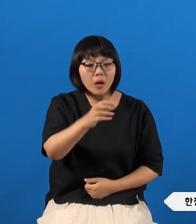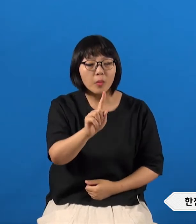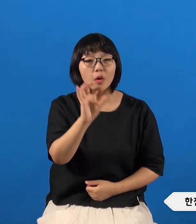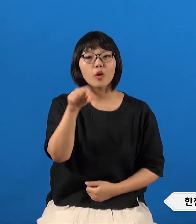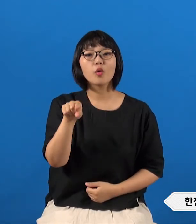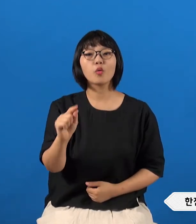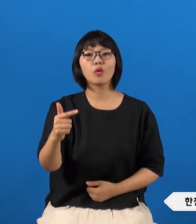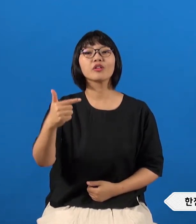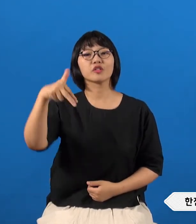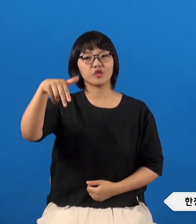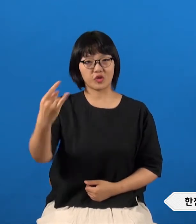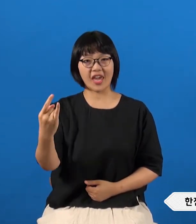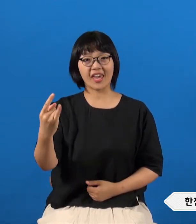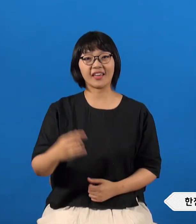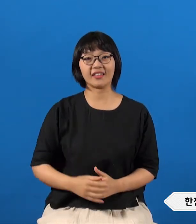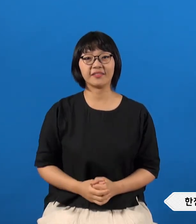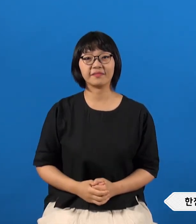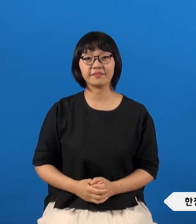원죄입니다.